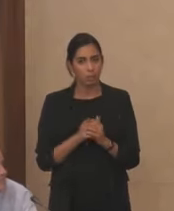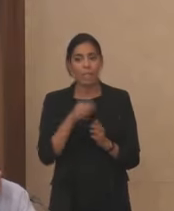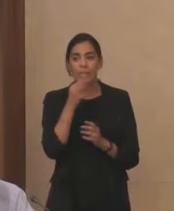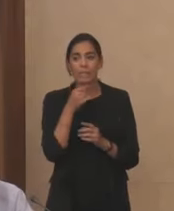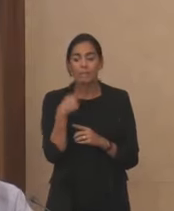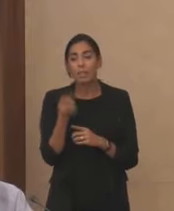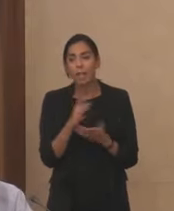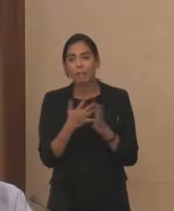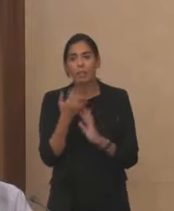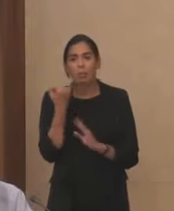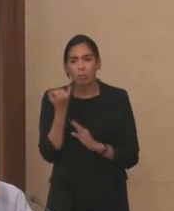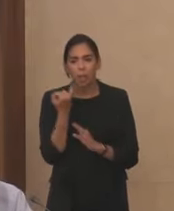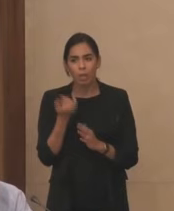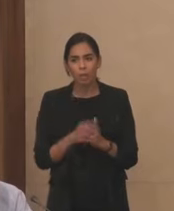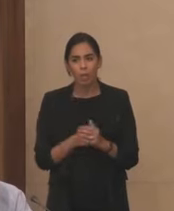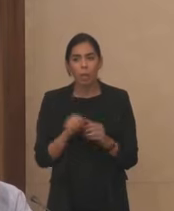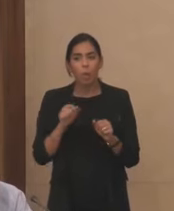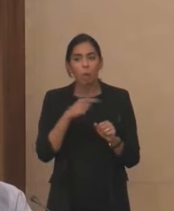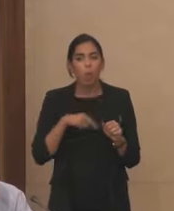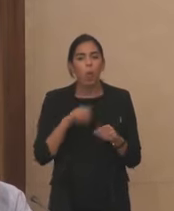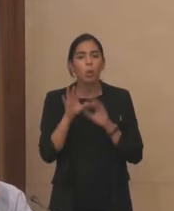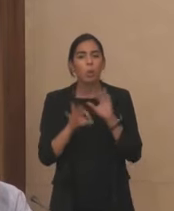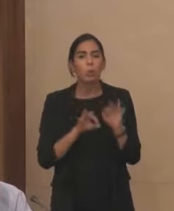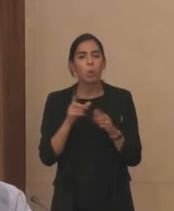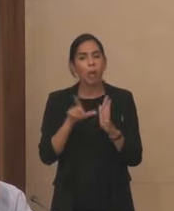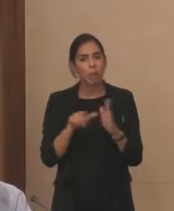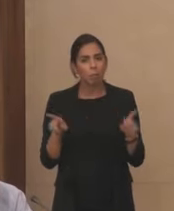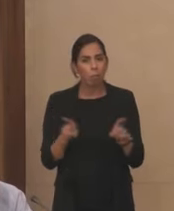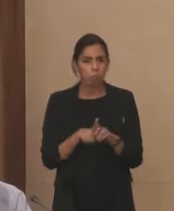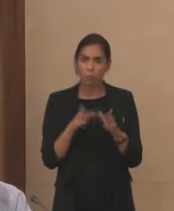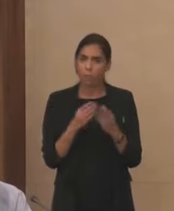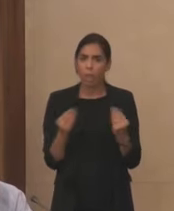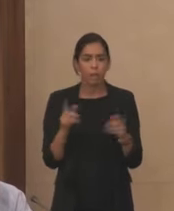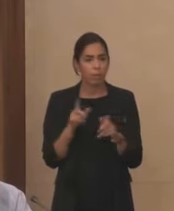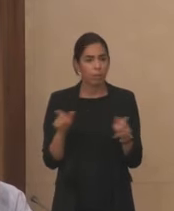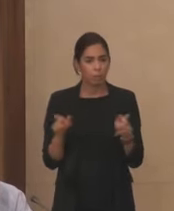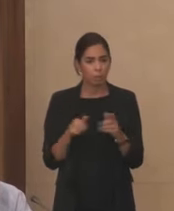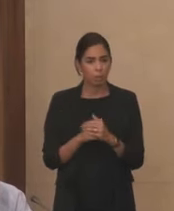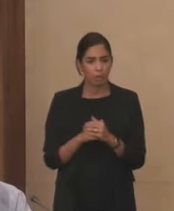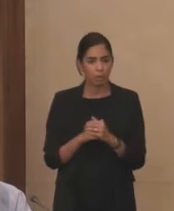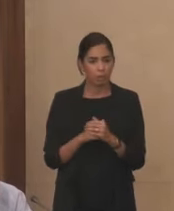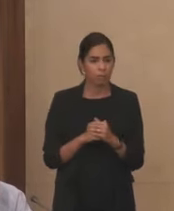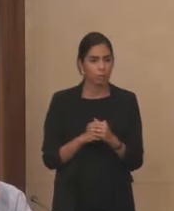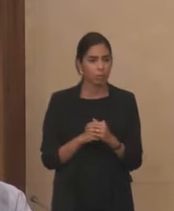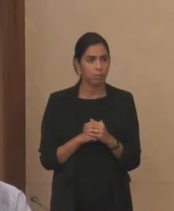molto più facile. Potremo curare contemporaneamente molti, ma molti più pazienti. Poi c'è una seconda,